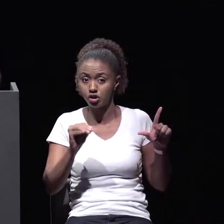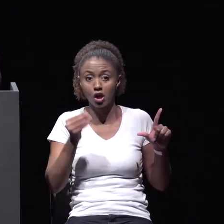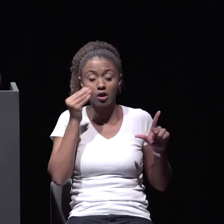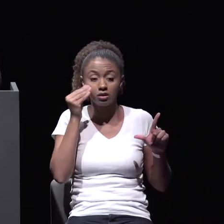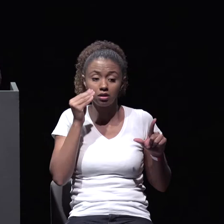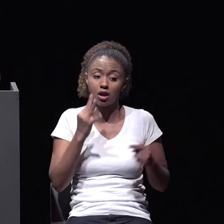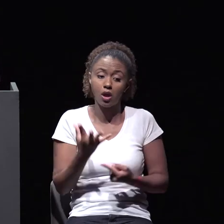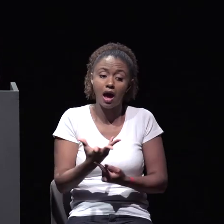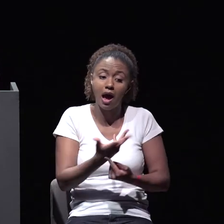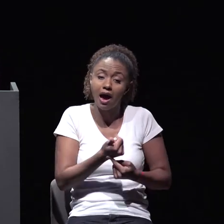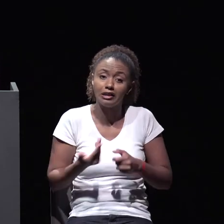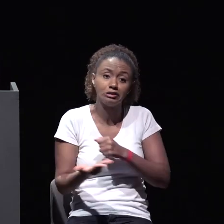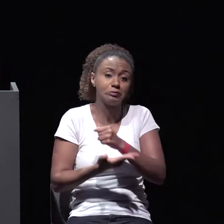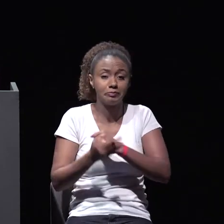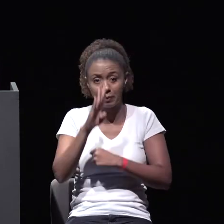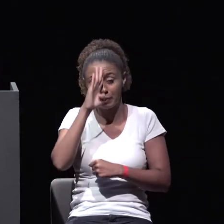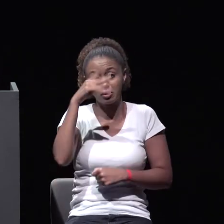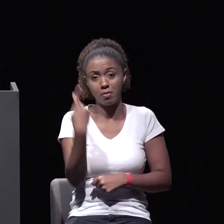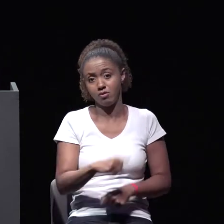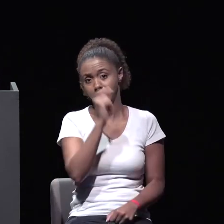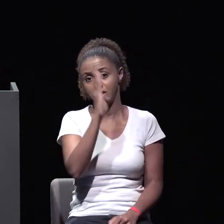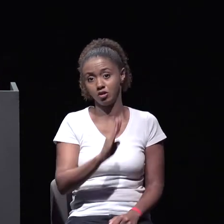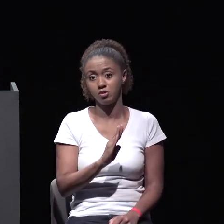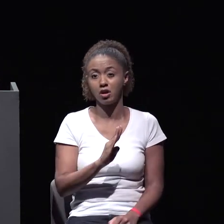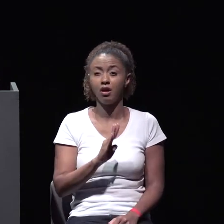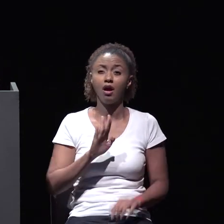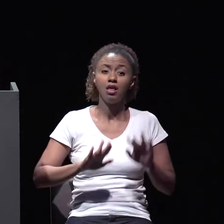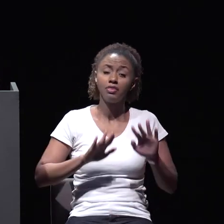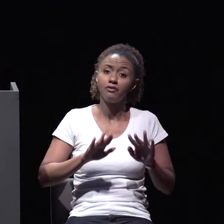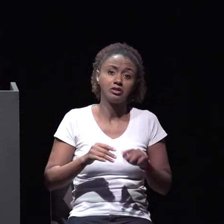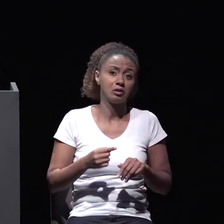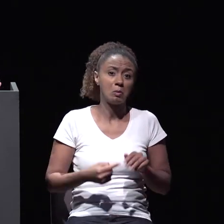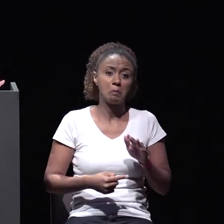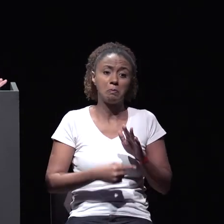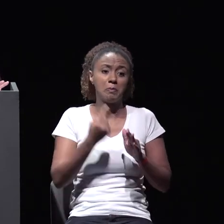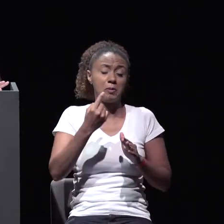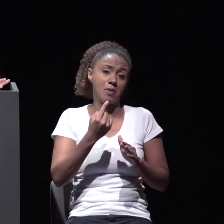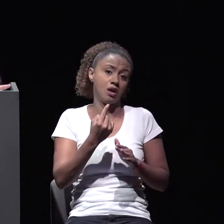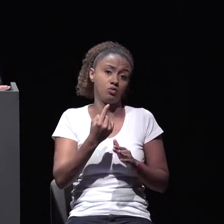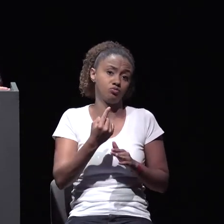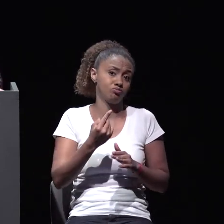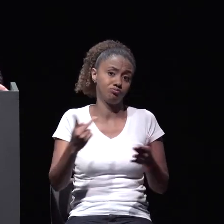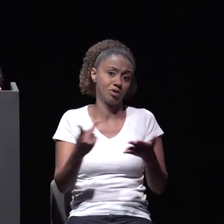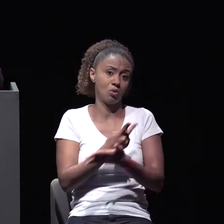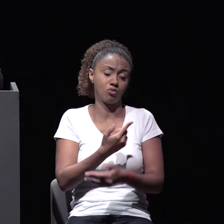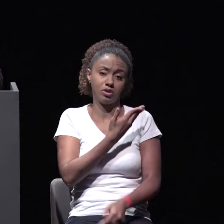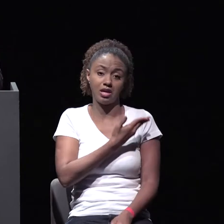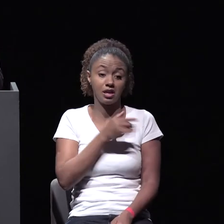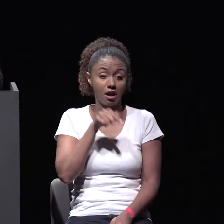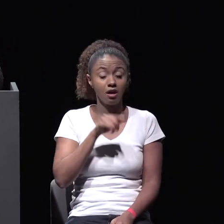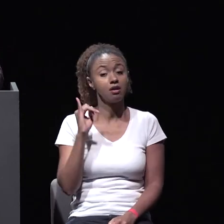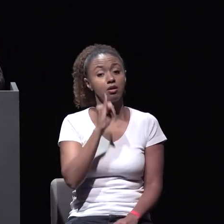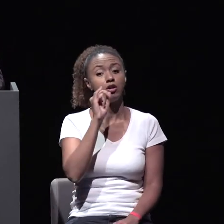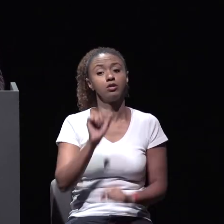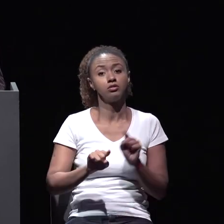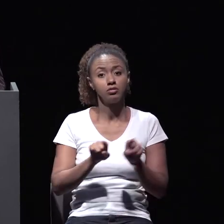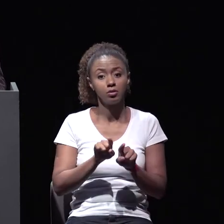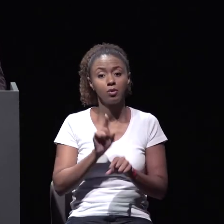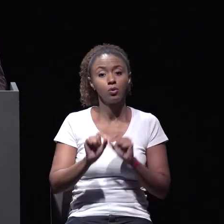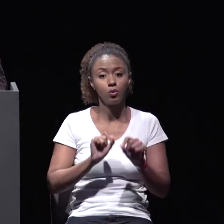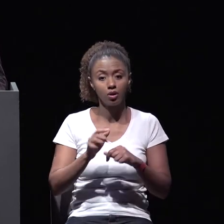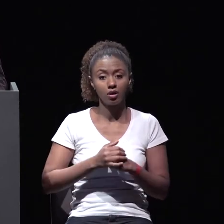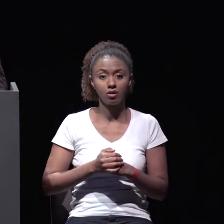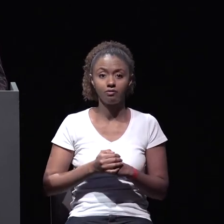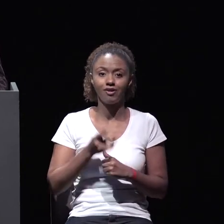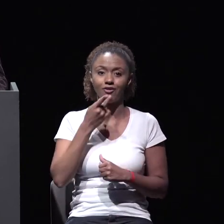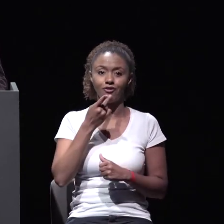fundacional é talvez um dos únicos ou dos primeiros casos em que isso acontece esse é um outro ponto importante quando nós falamos da representação